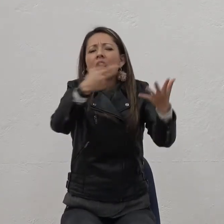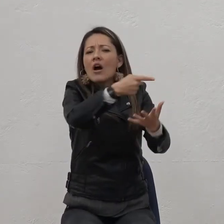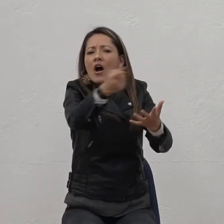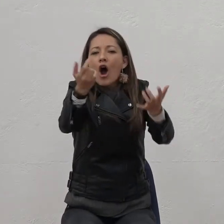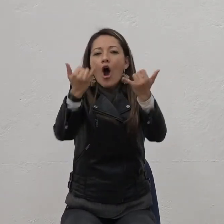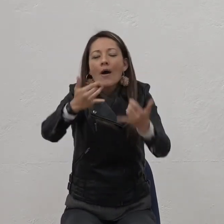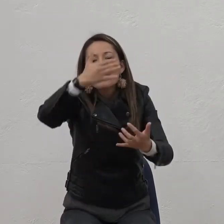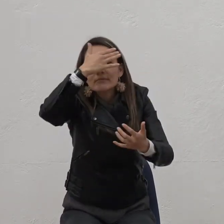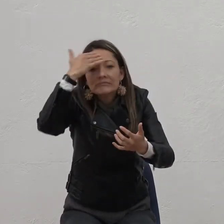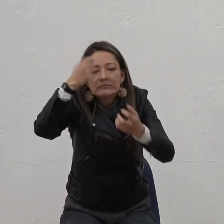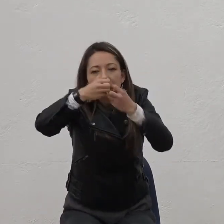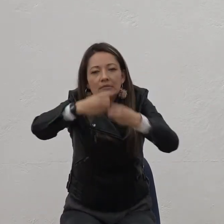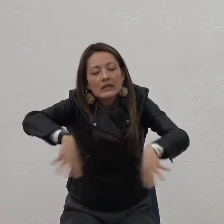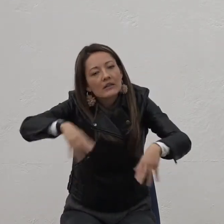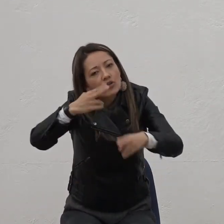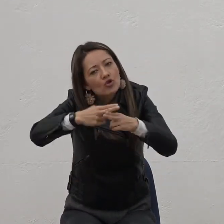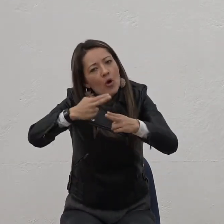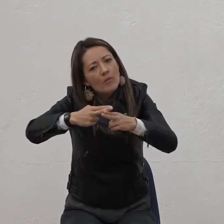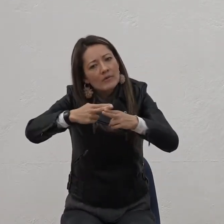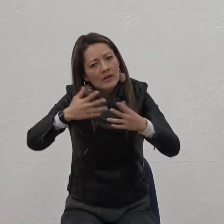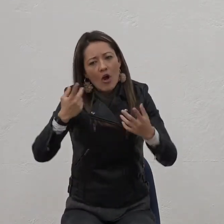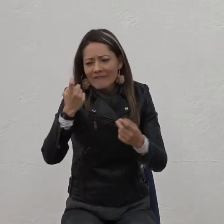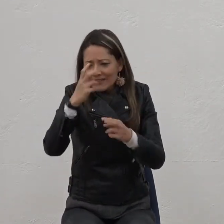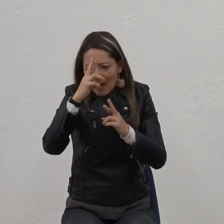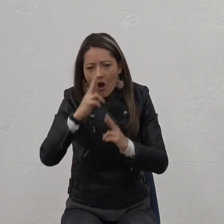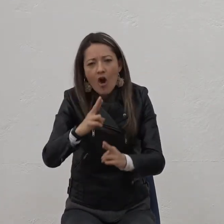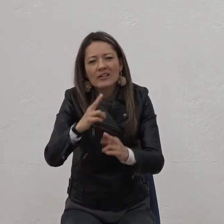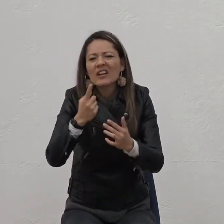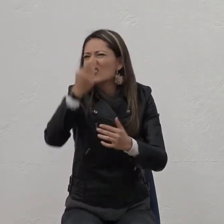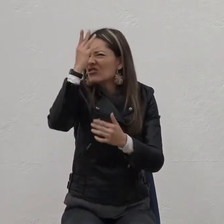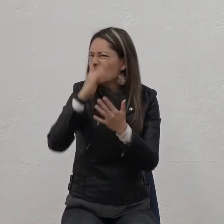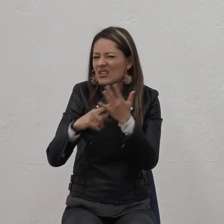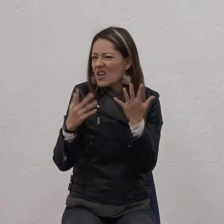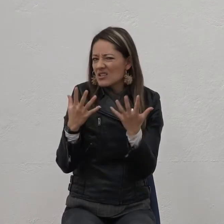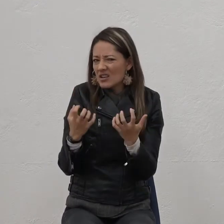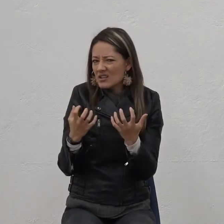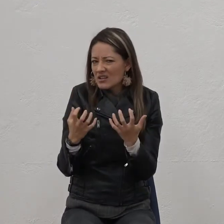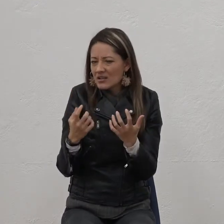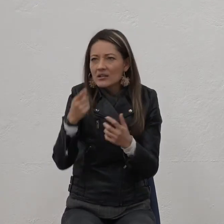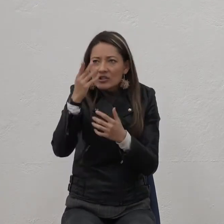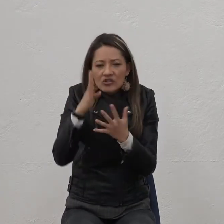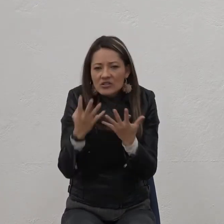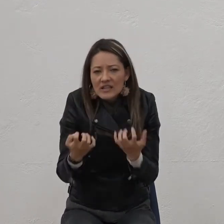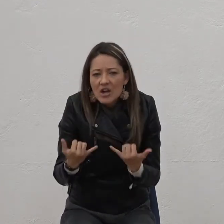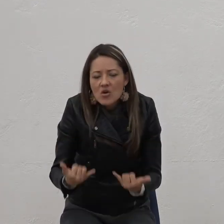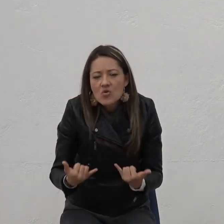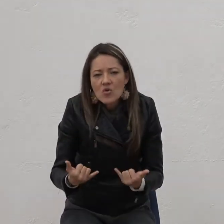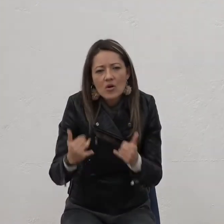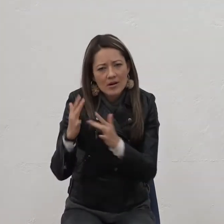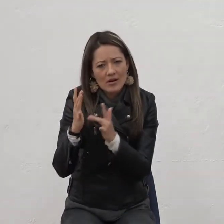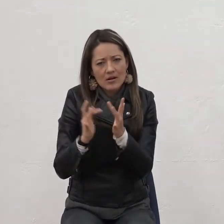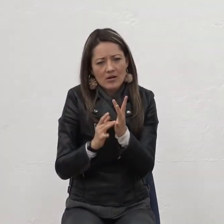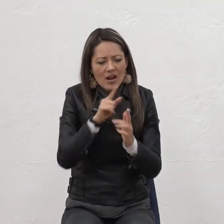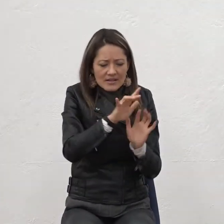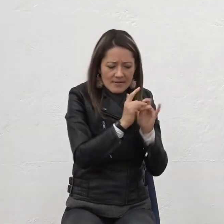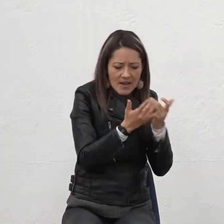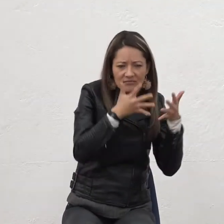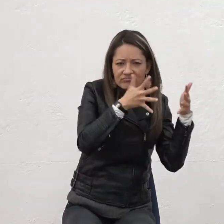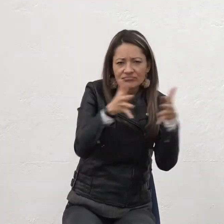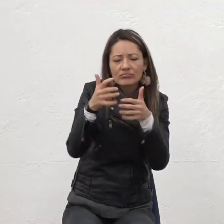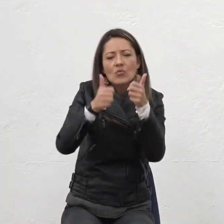perdido ese nombre o no lo han honrado? ¿Y qué quiere Dios? ¿Qué quiere hoy el Señor Jesús con esta